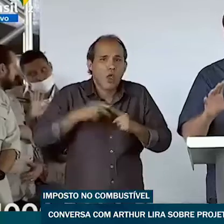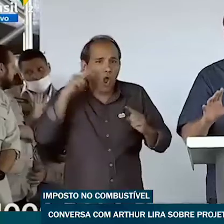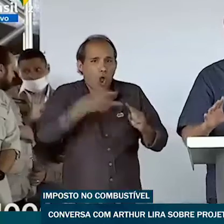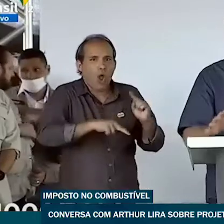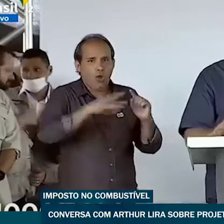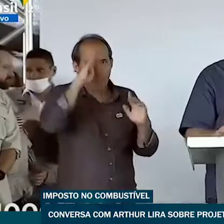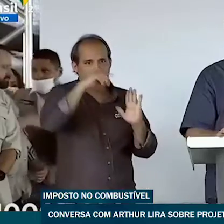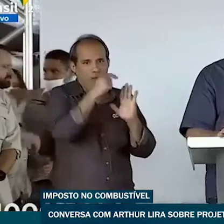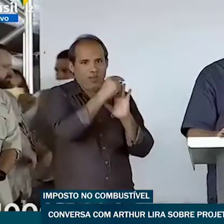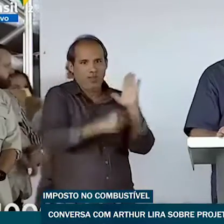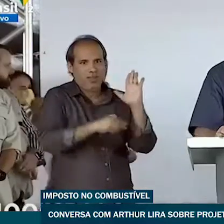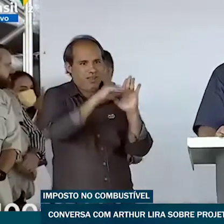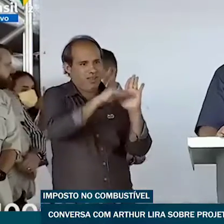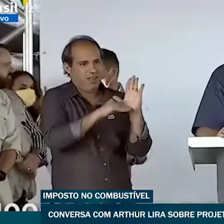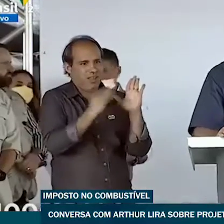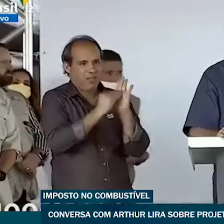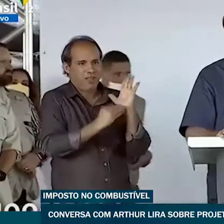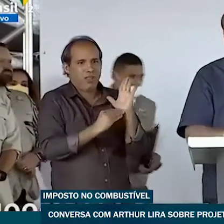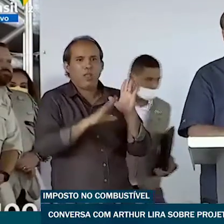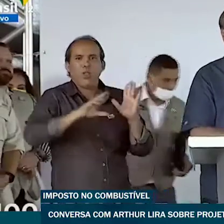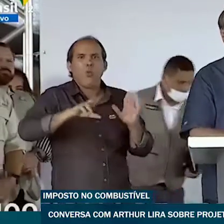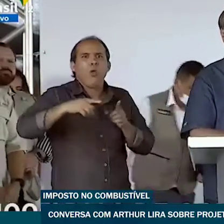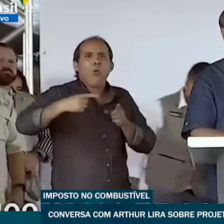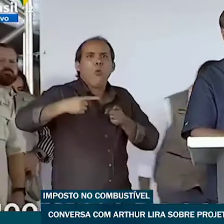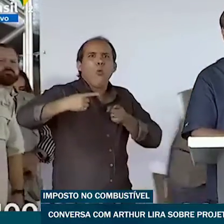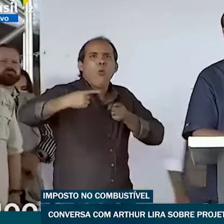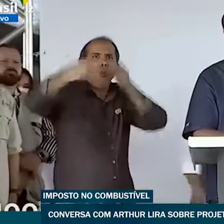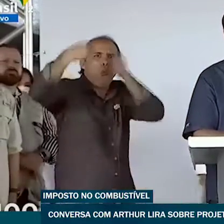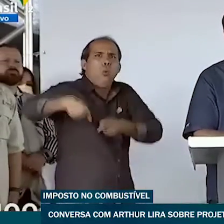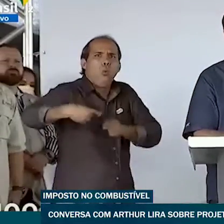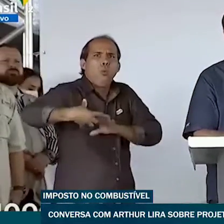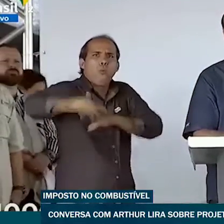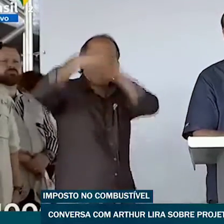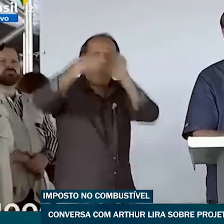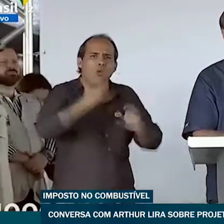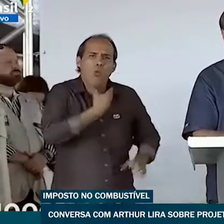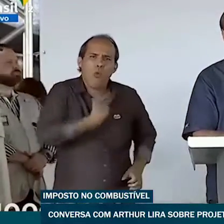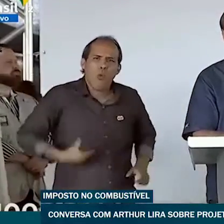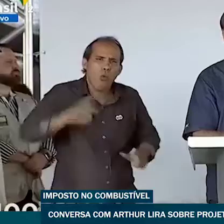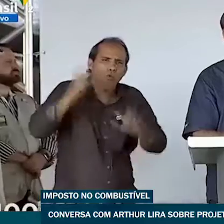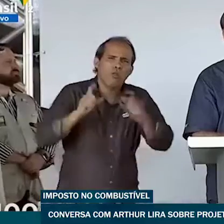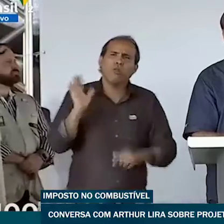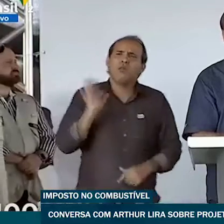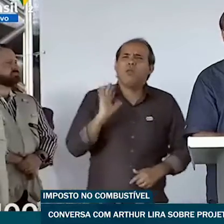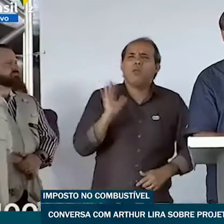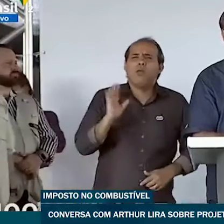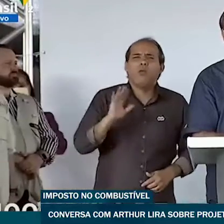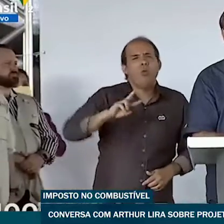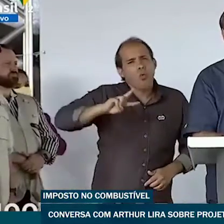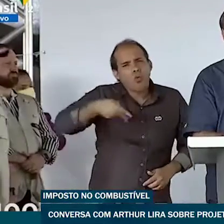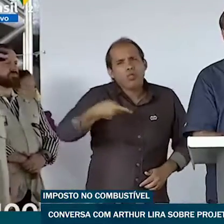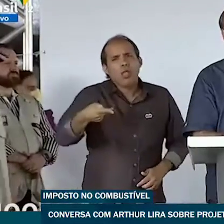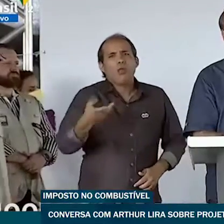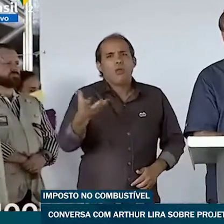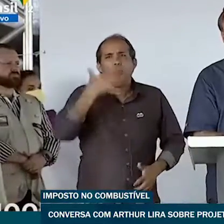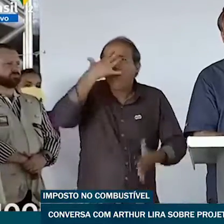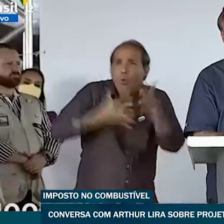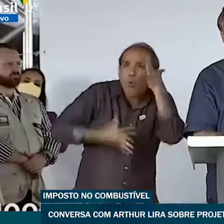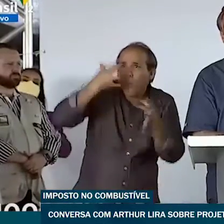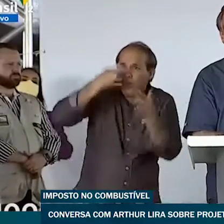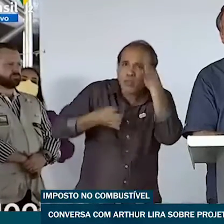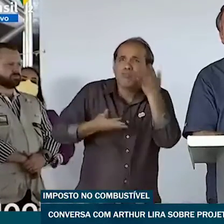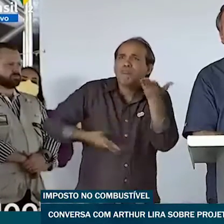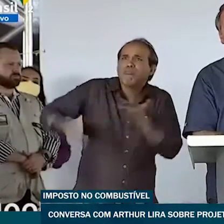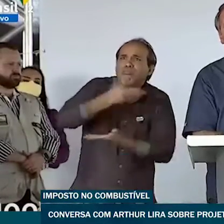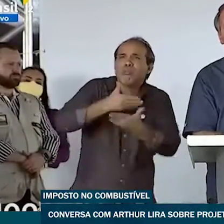Não queremos aqui fazer uma briga com governadores, muito pelo contrário. Nós queremos cada vez mais nos entendermos e